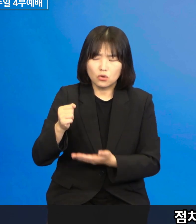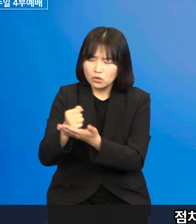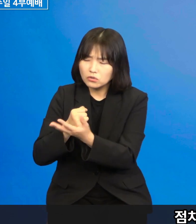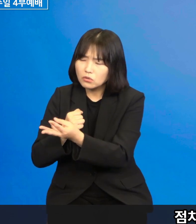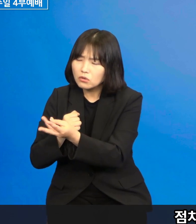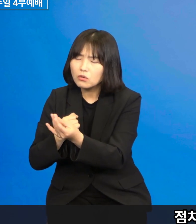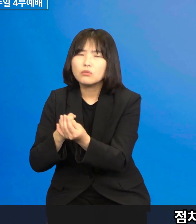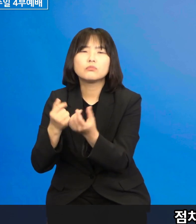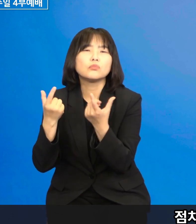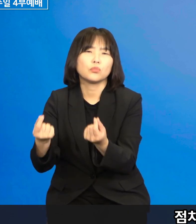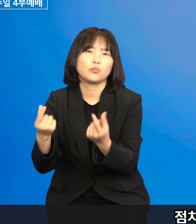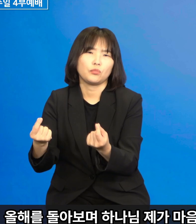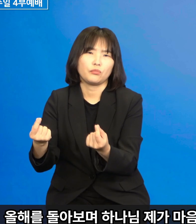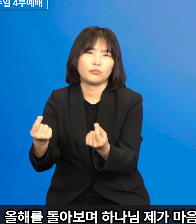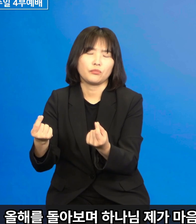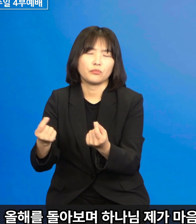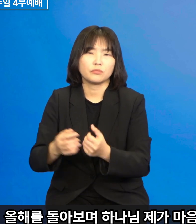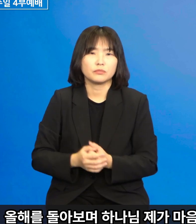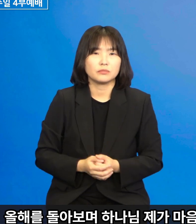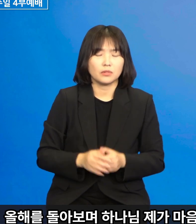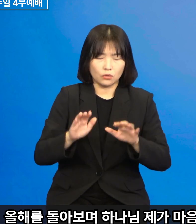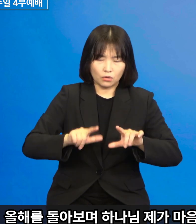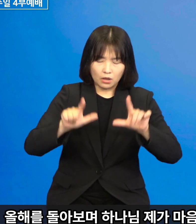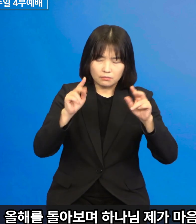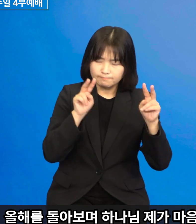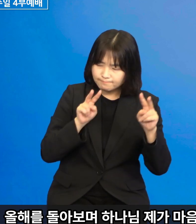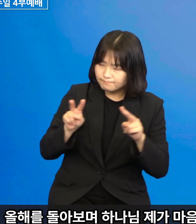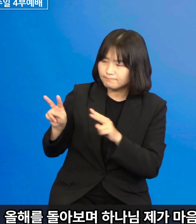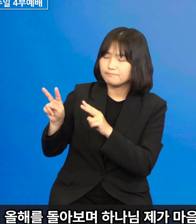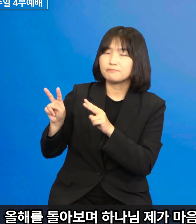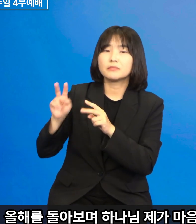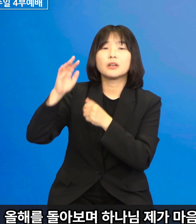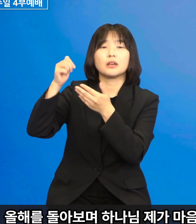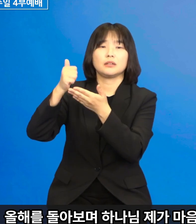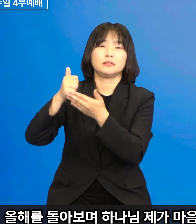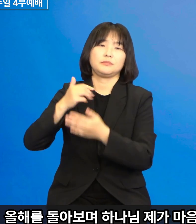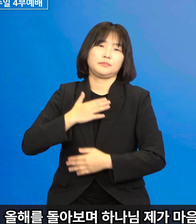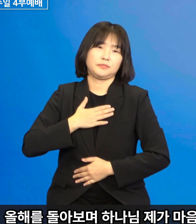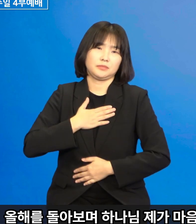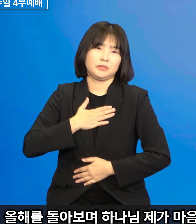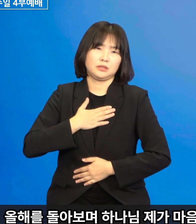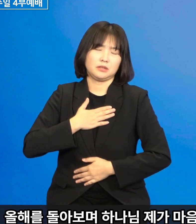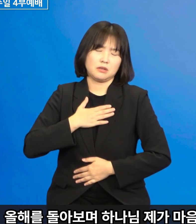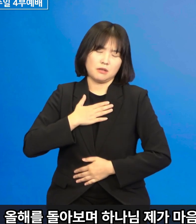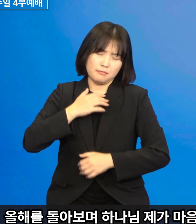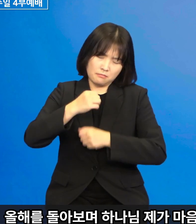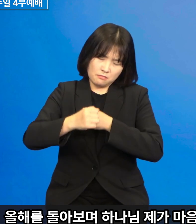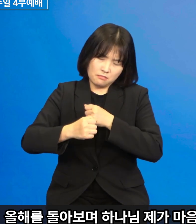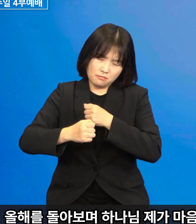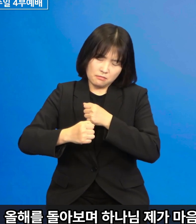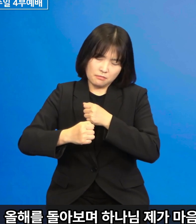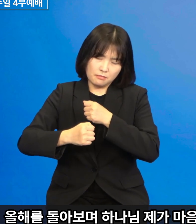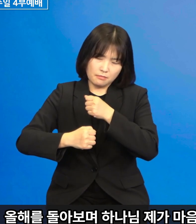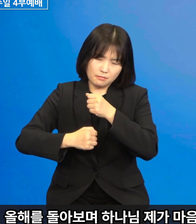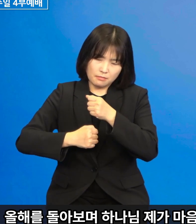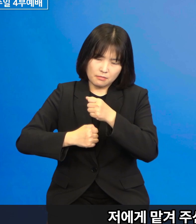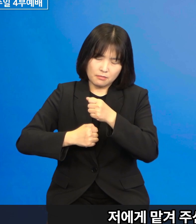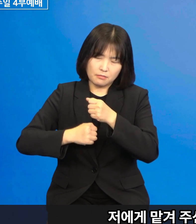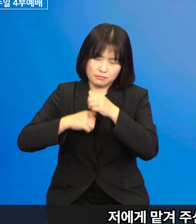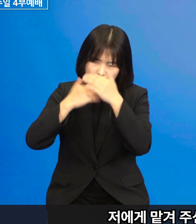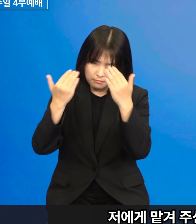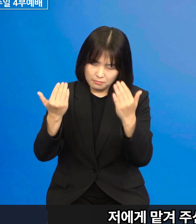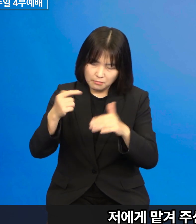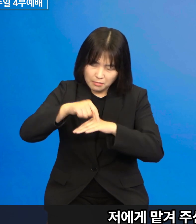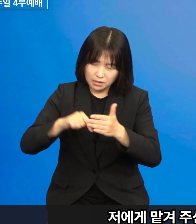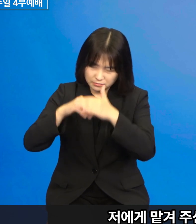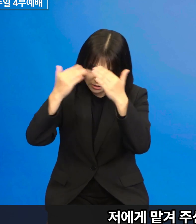점치는 거예요. 올해를 돌아보며 하나님, 제가 마음대로 주님을 사랑하지 못한 것 같습니다.